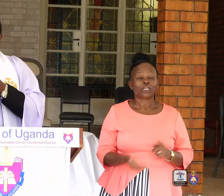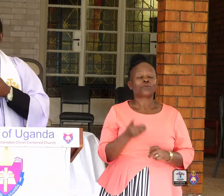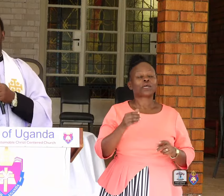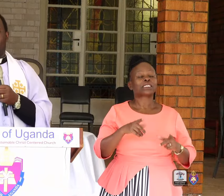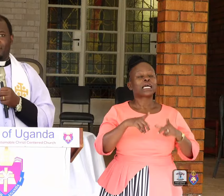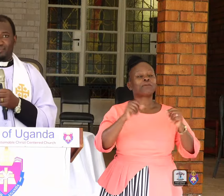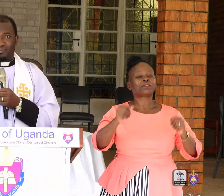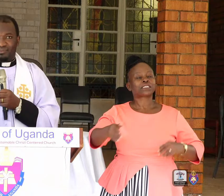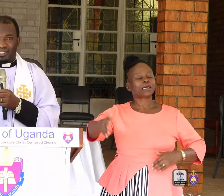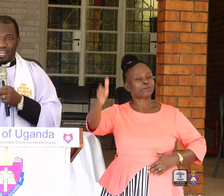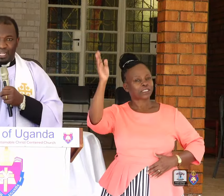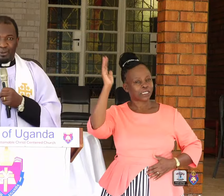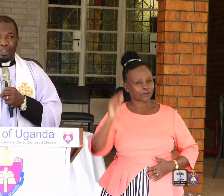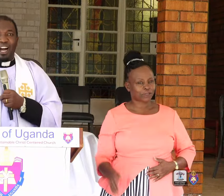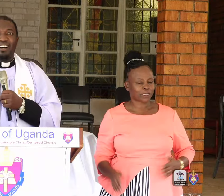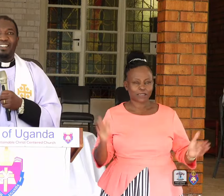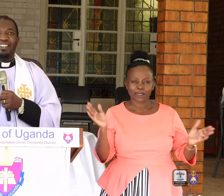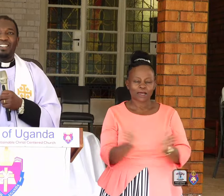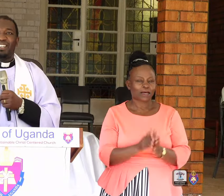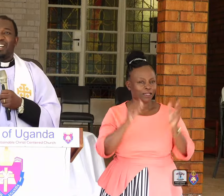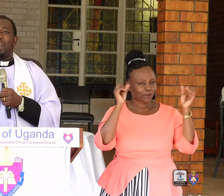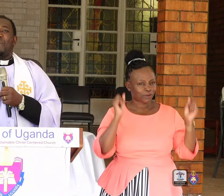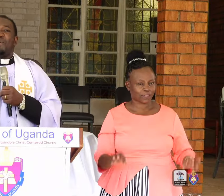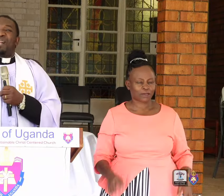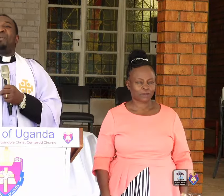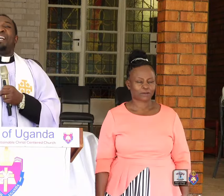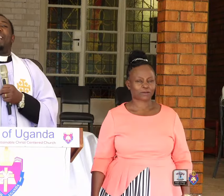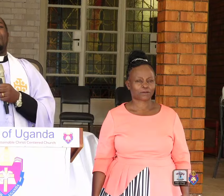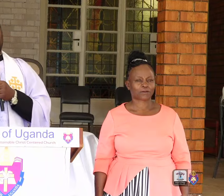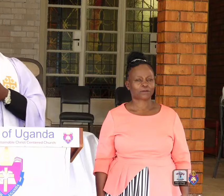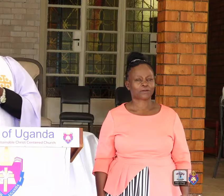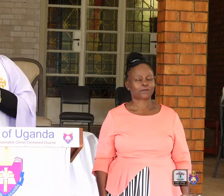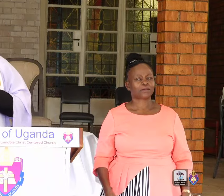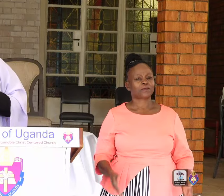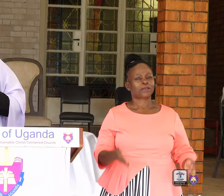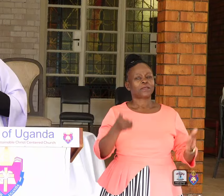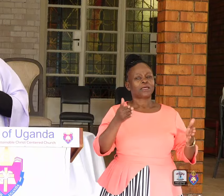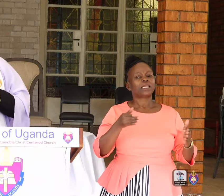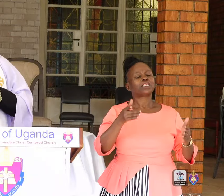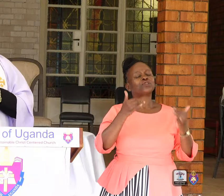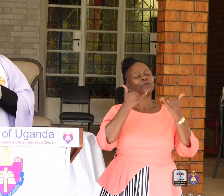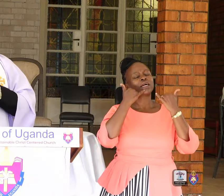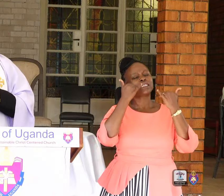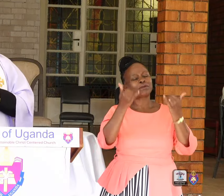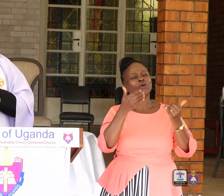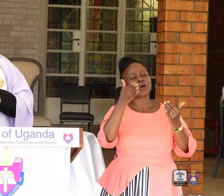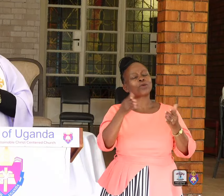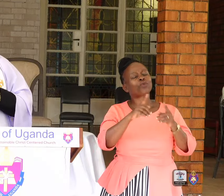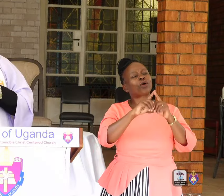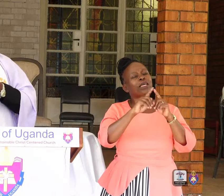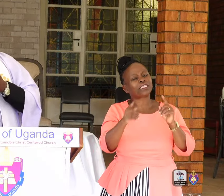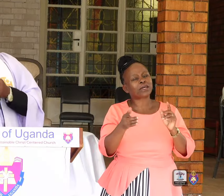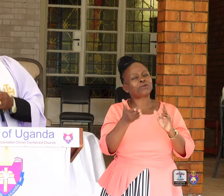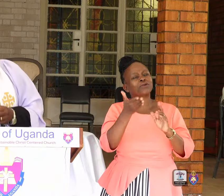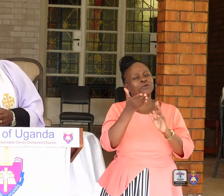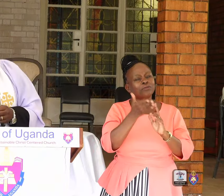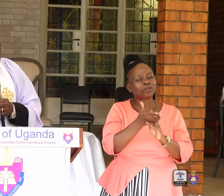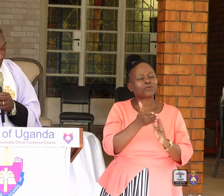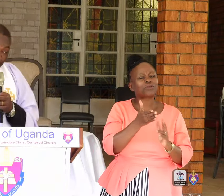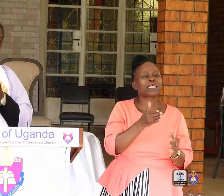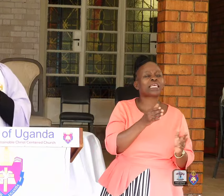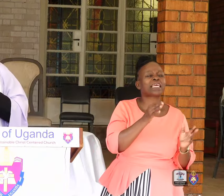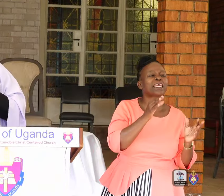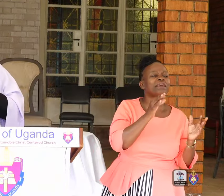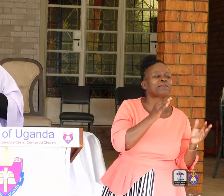Katonda aleluya waliwo enjawulo ne kino kankyogere Waluwe njawulo wakati webi tufu